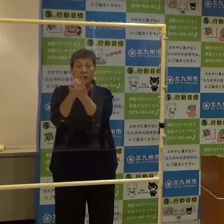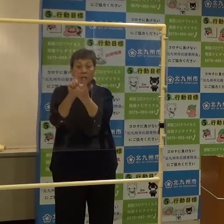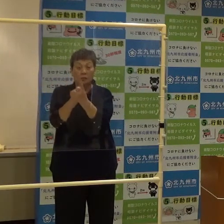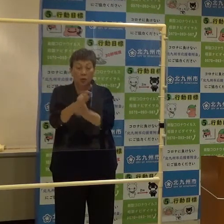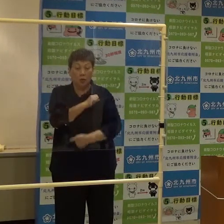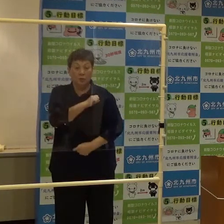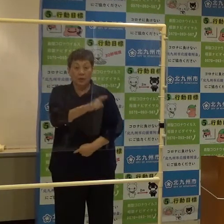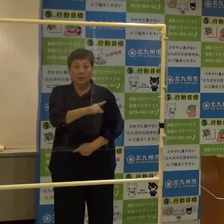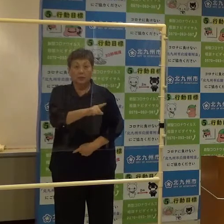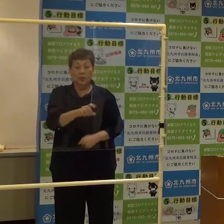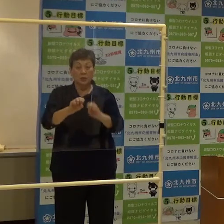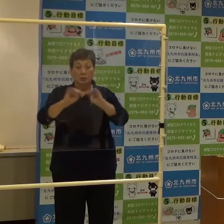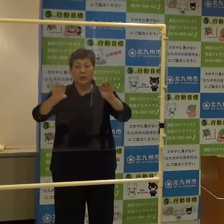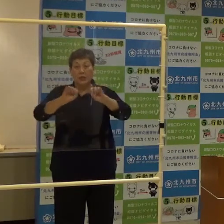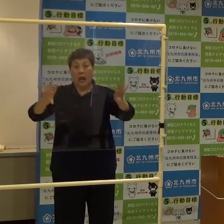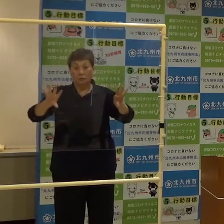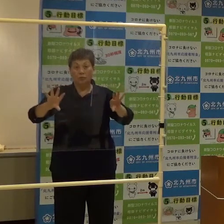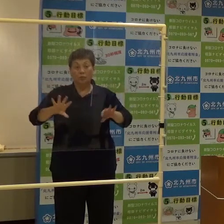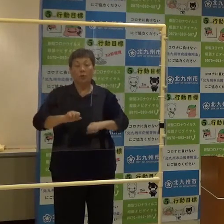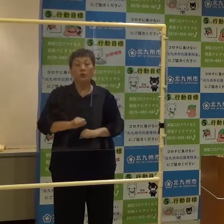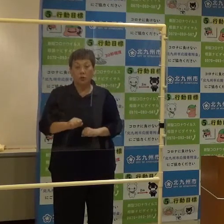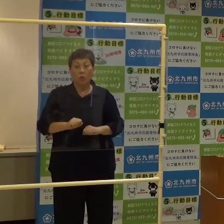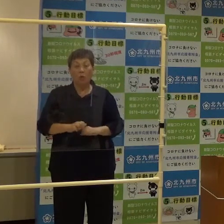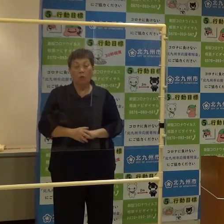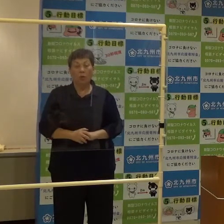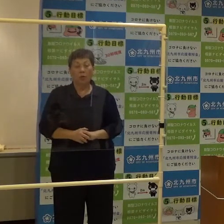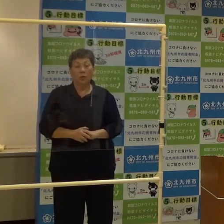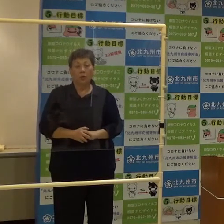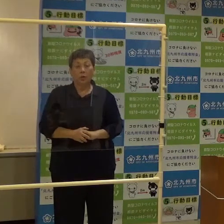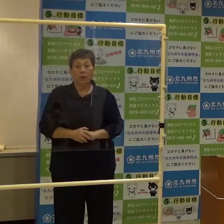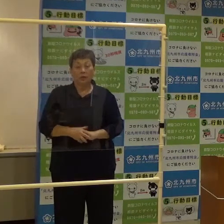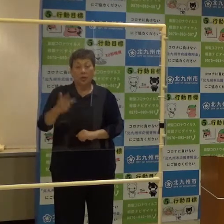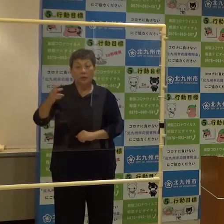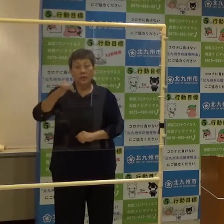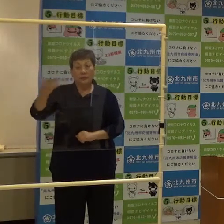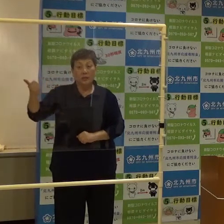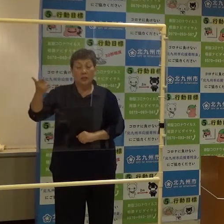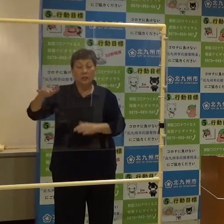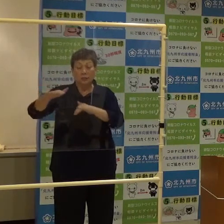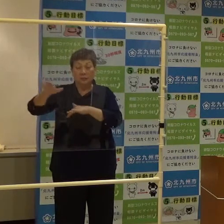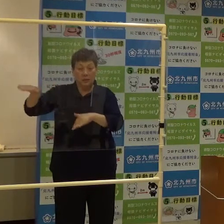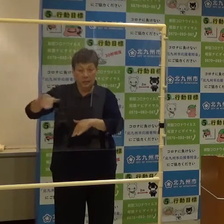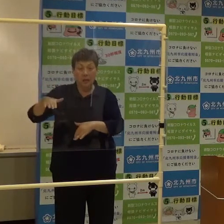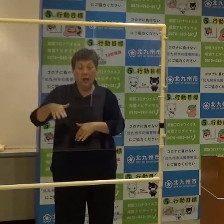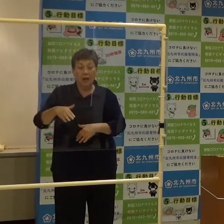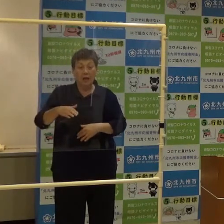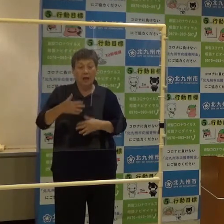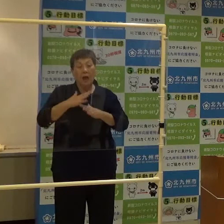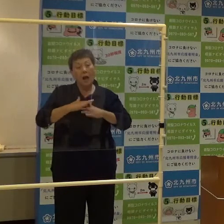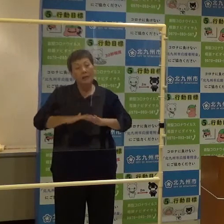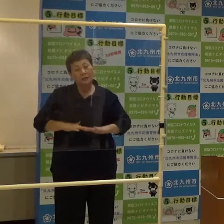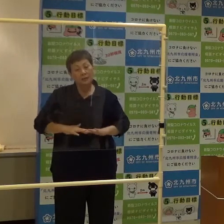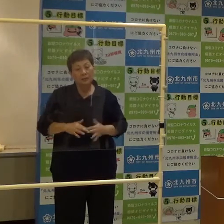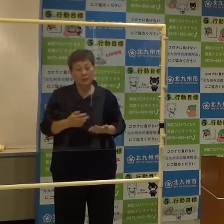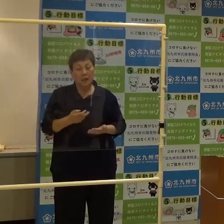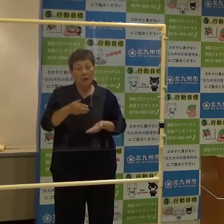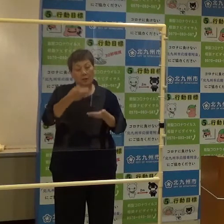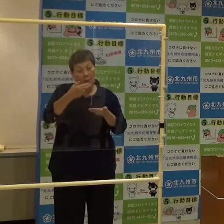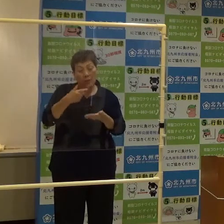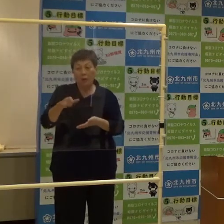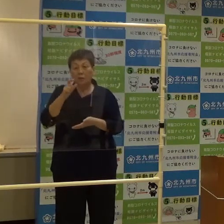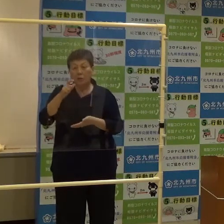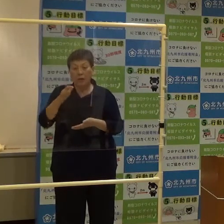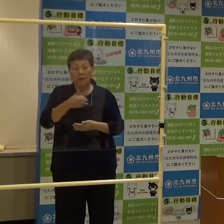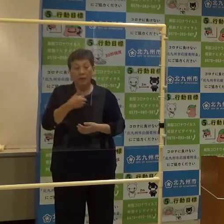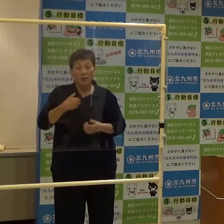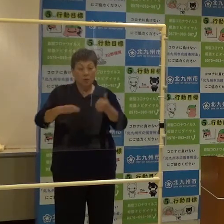極的に PR をしていきたい、そして市民が安心して飲食を楽しんでいただける環